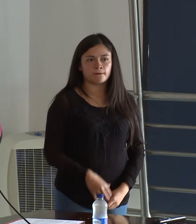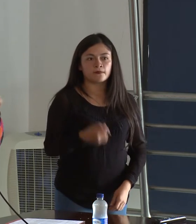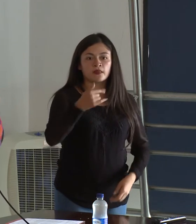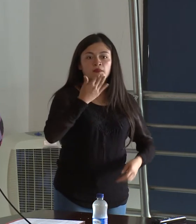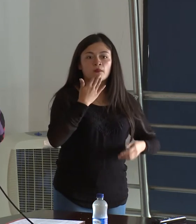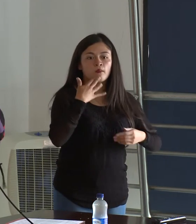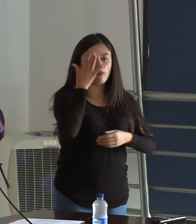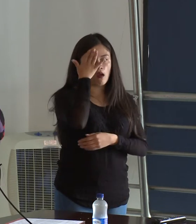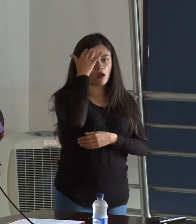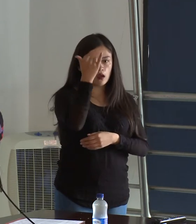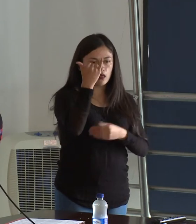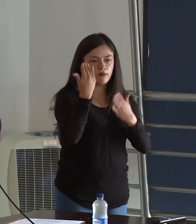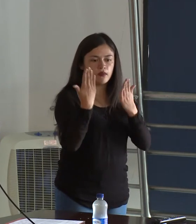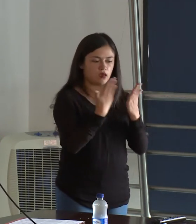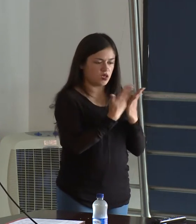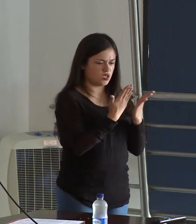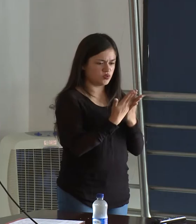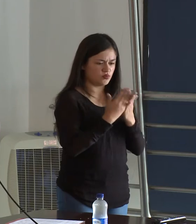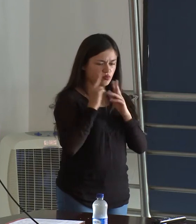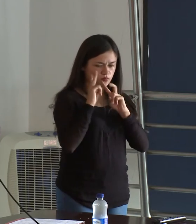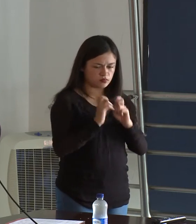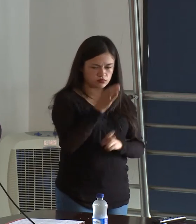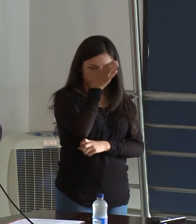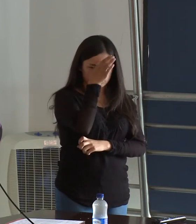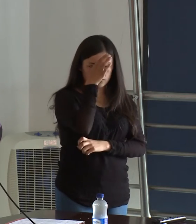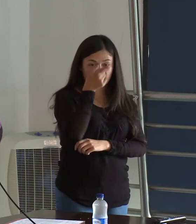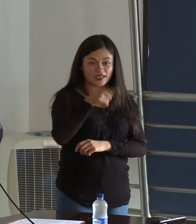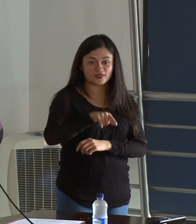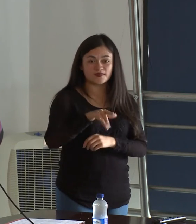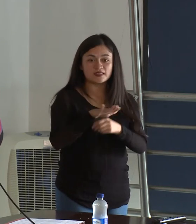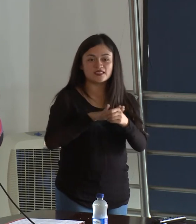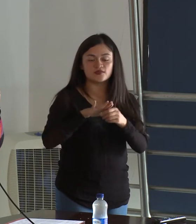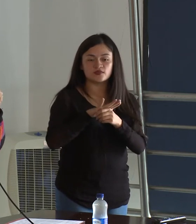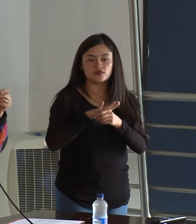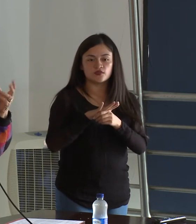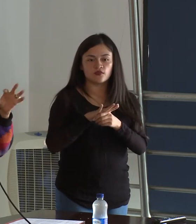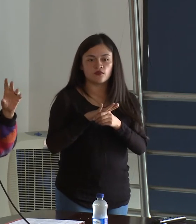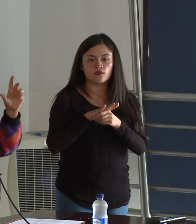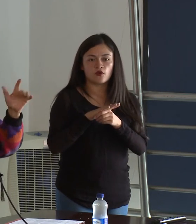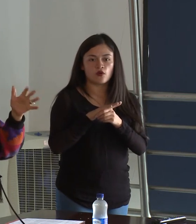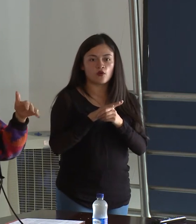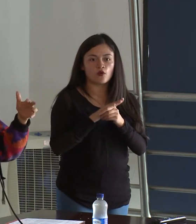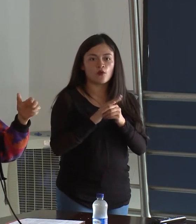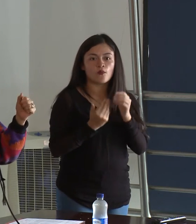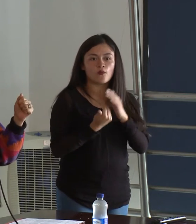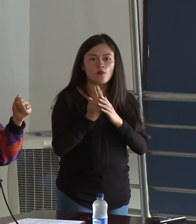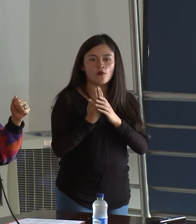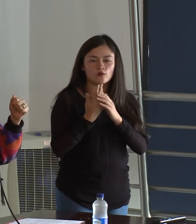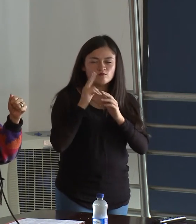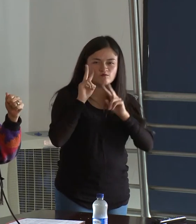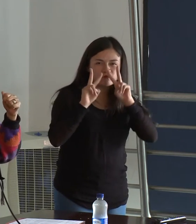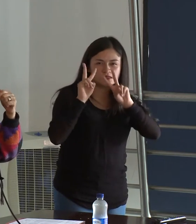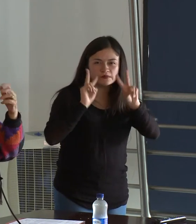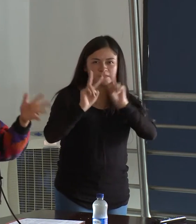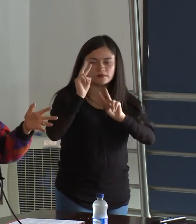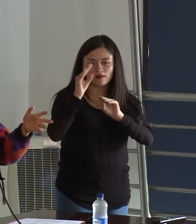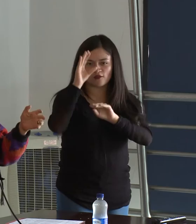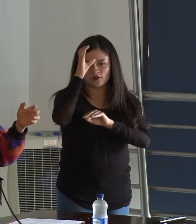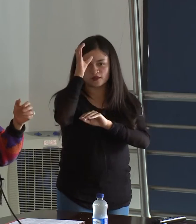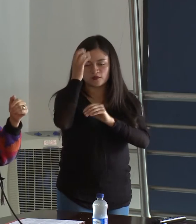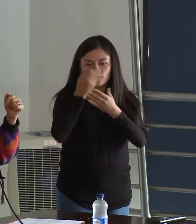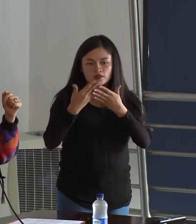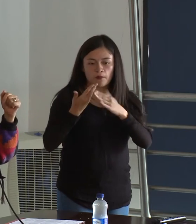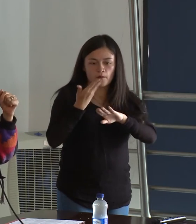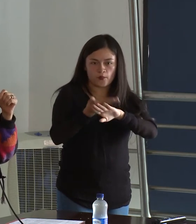academia, el estudio, es también el asunto de la deconstrucción, digamos así, de las